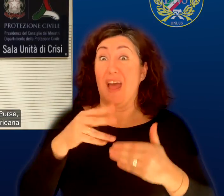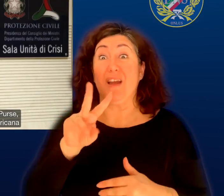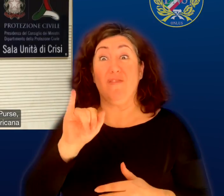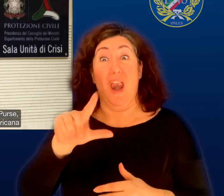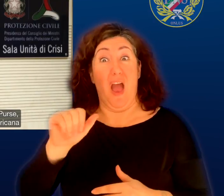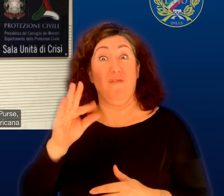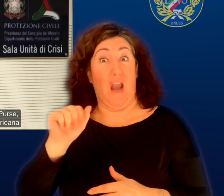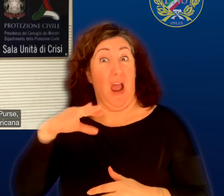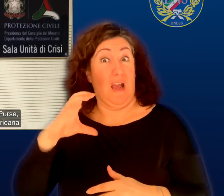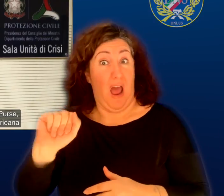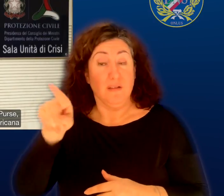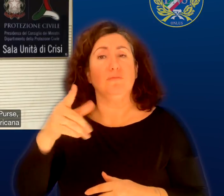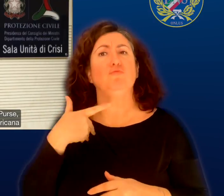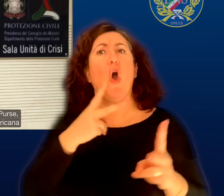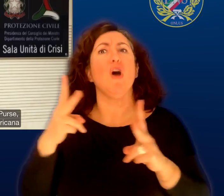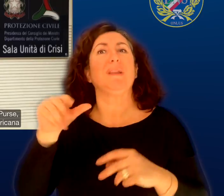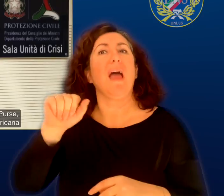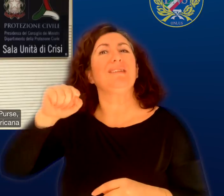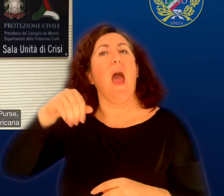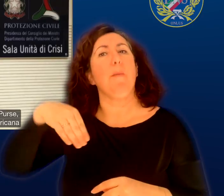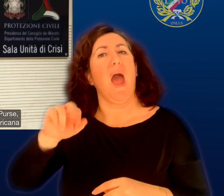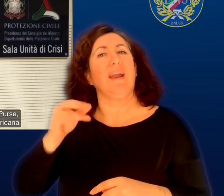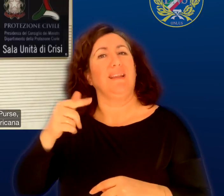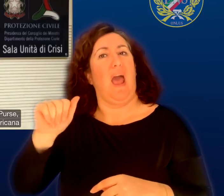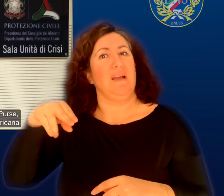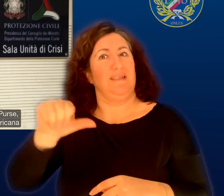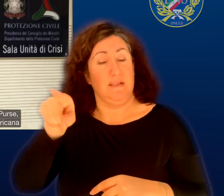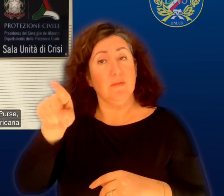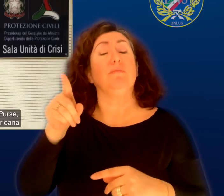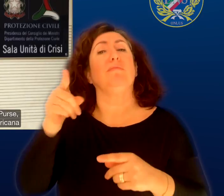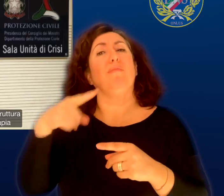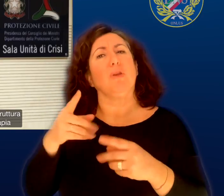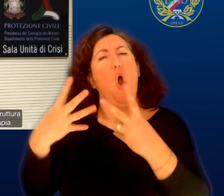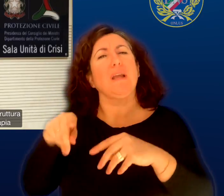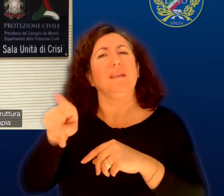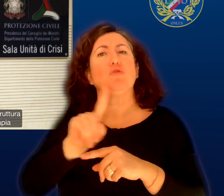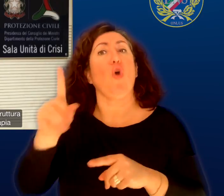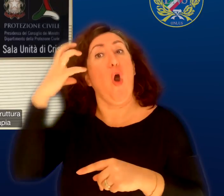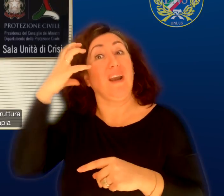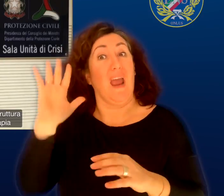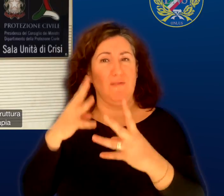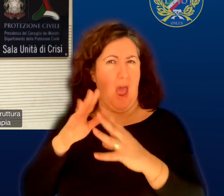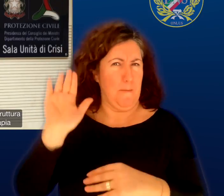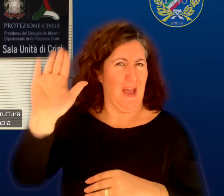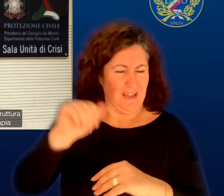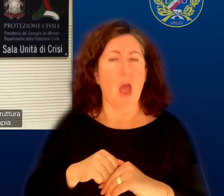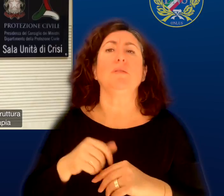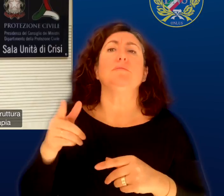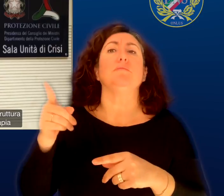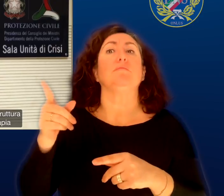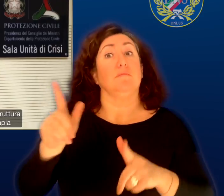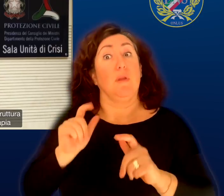è arrivato l'ospedale della Samaritans, un'organizzazione non governativa americana che ci consentirà di avere un